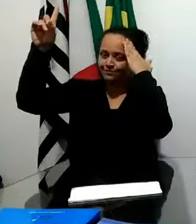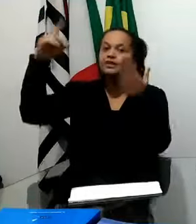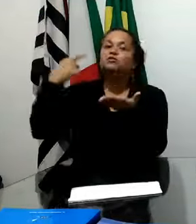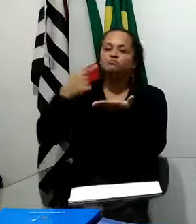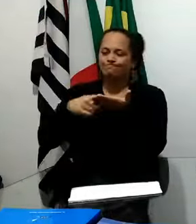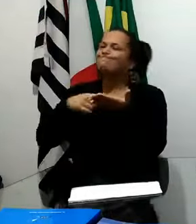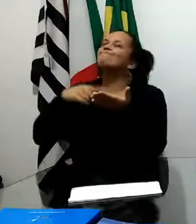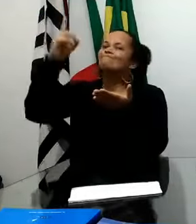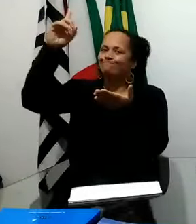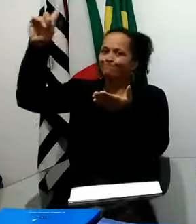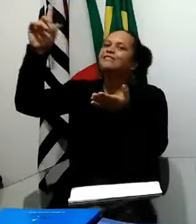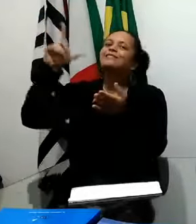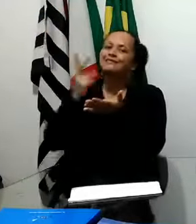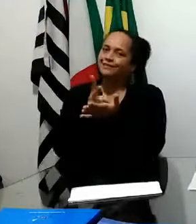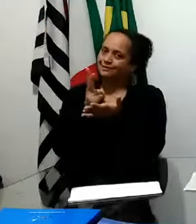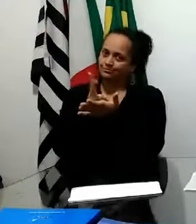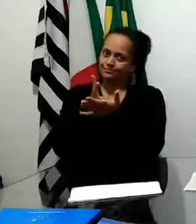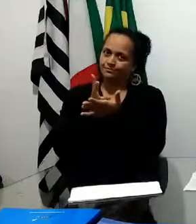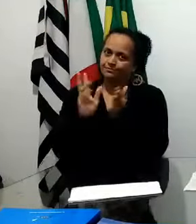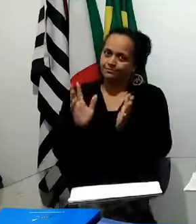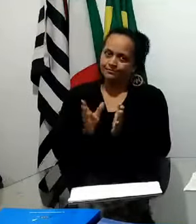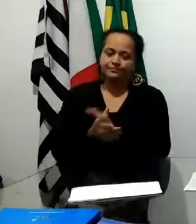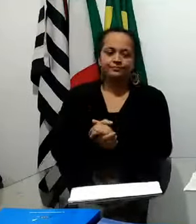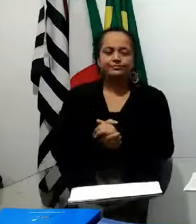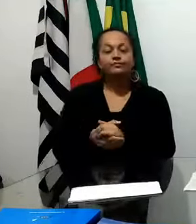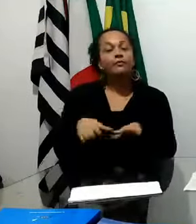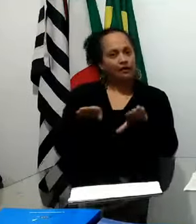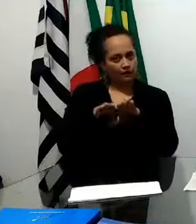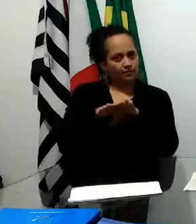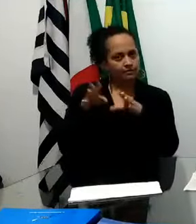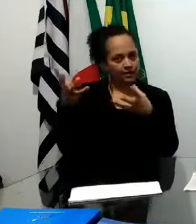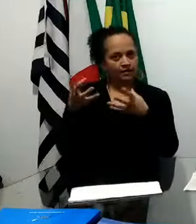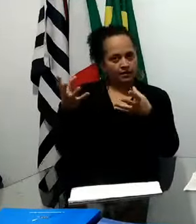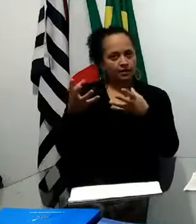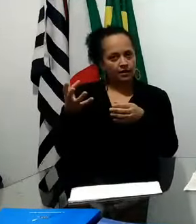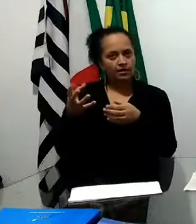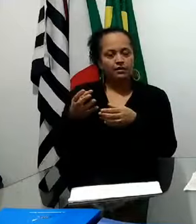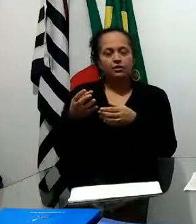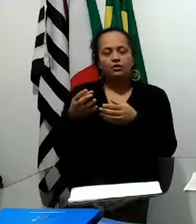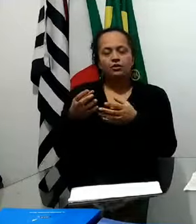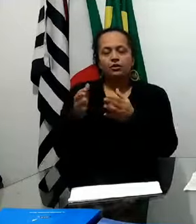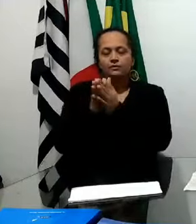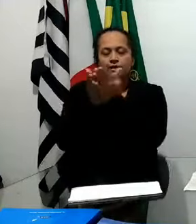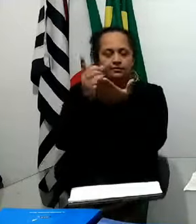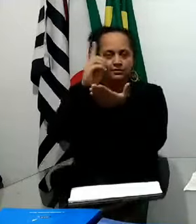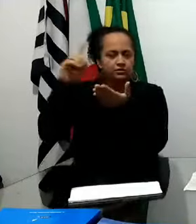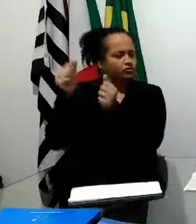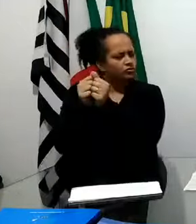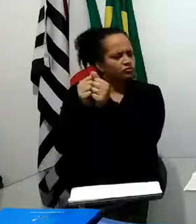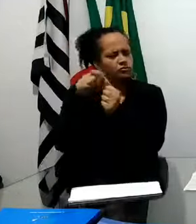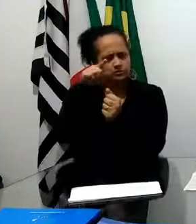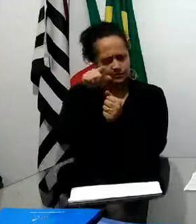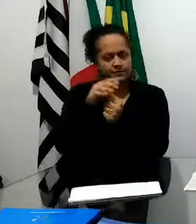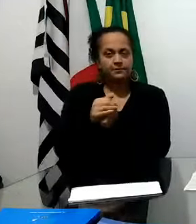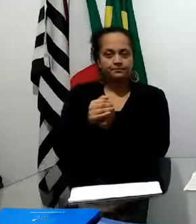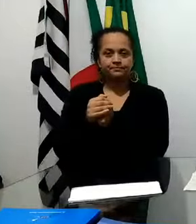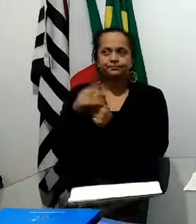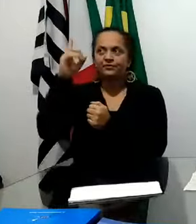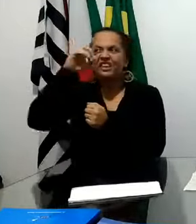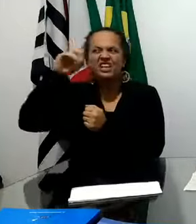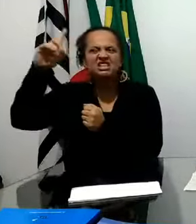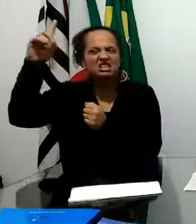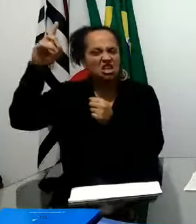bom? Aí outra coisa que eu quero pensar, meditar com vocês também. Deus, ele não foi pego de